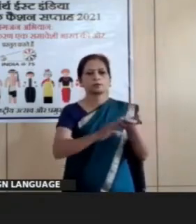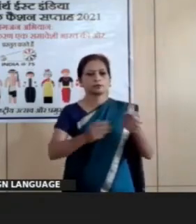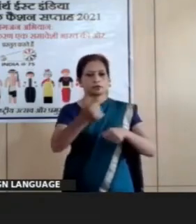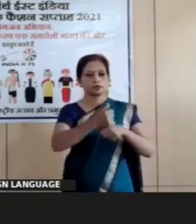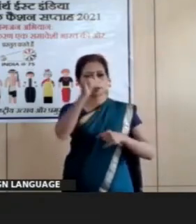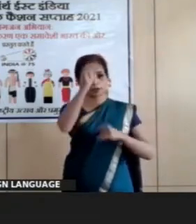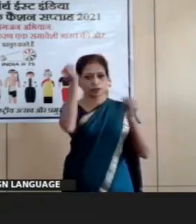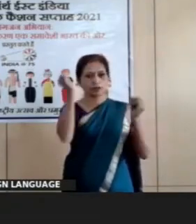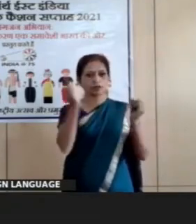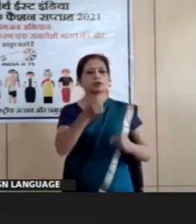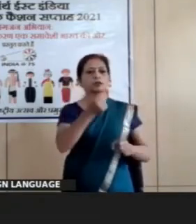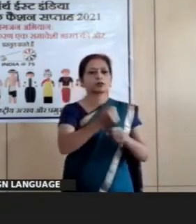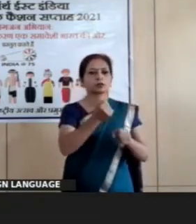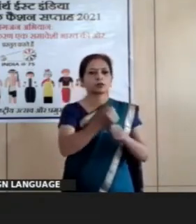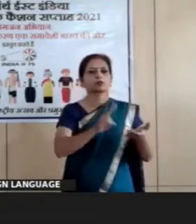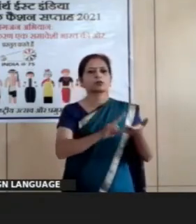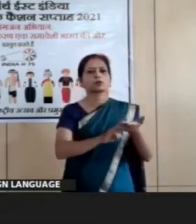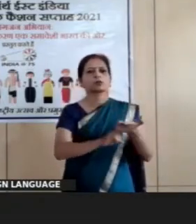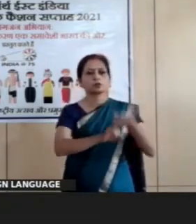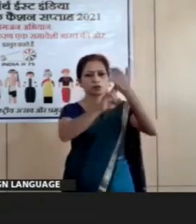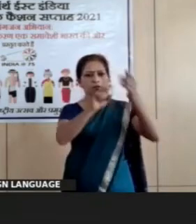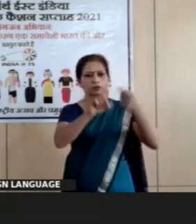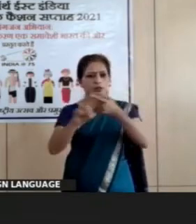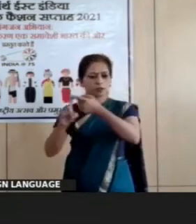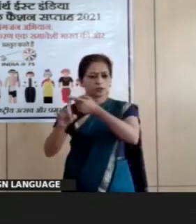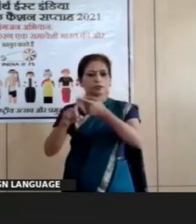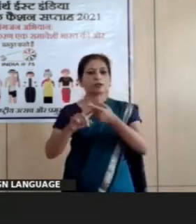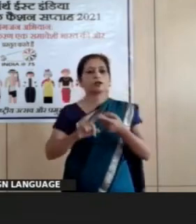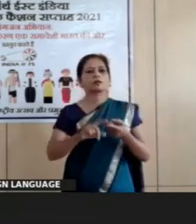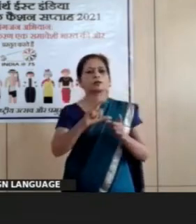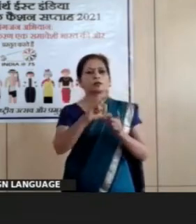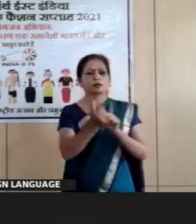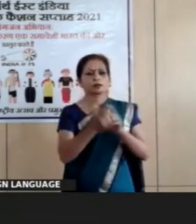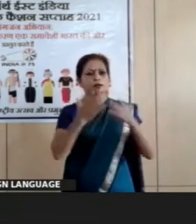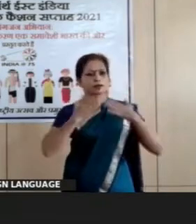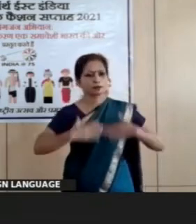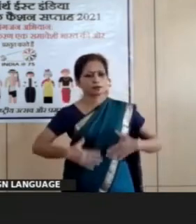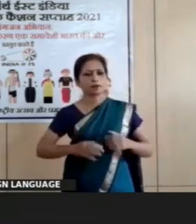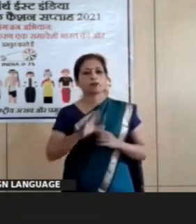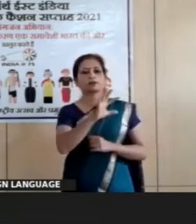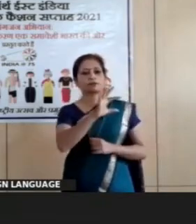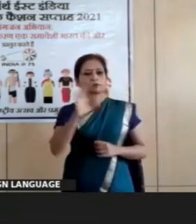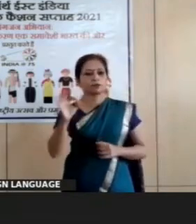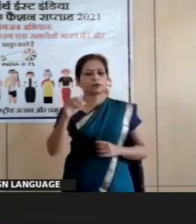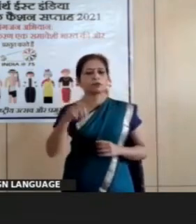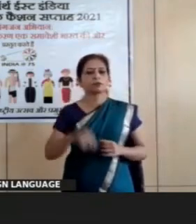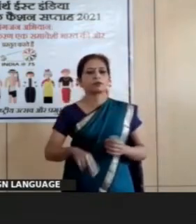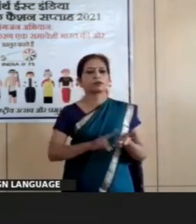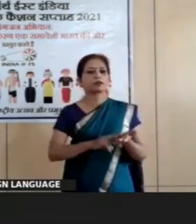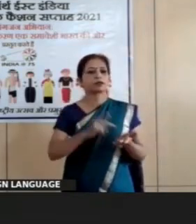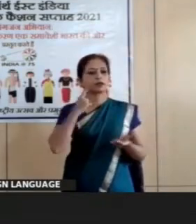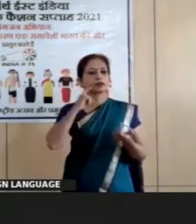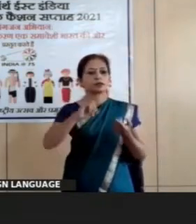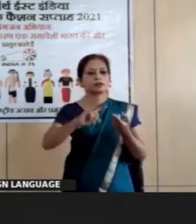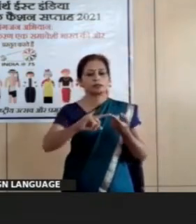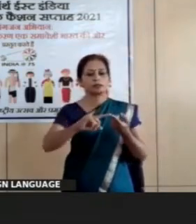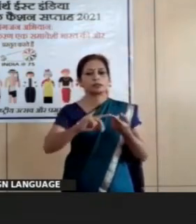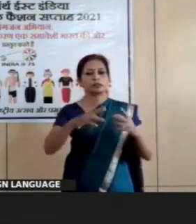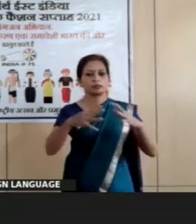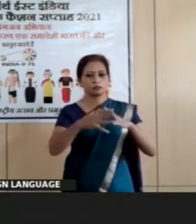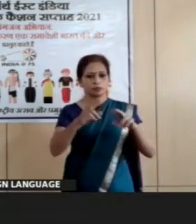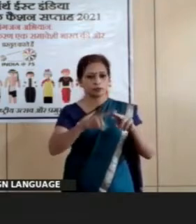भारत सरकार उत्तर पूर्वी पारंपरिक वेशभूषा सप्ताह यानी NEIFW के सहयोग से 5वां